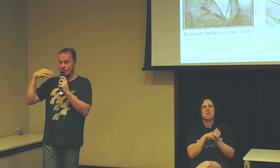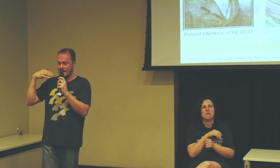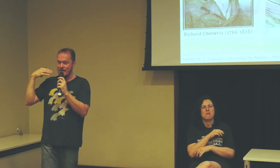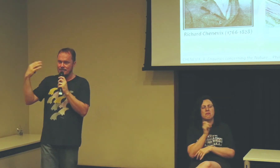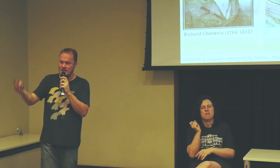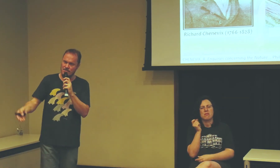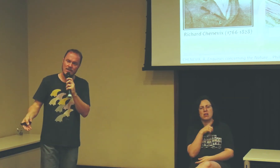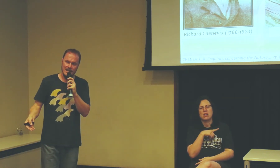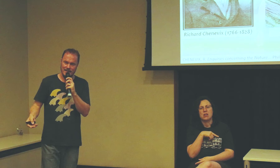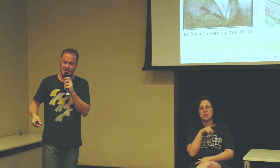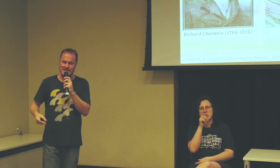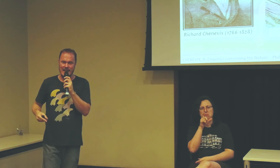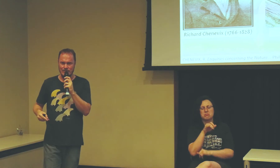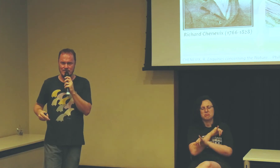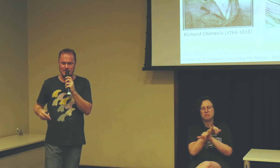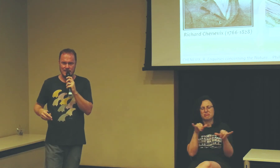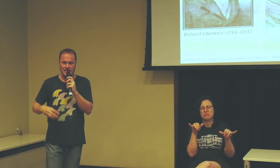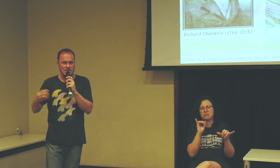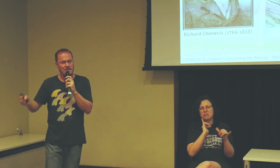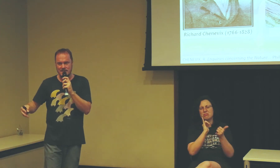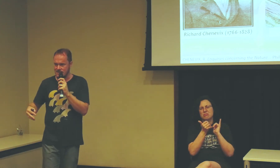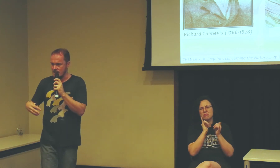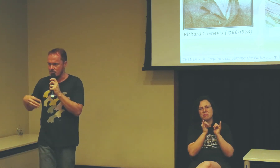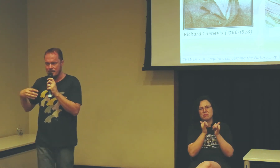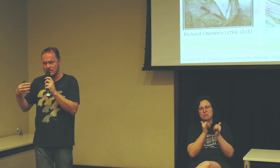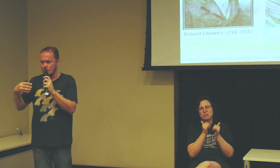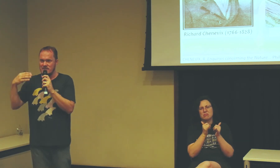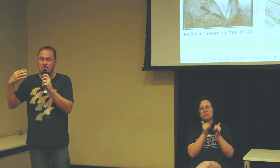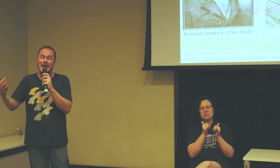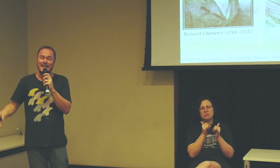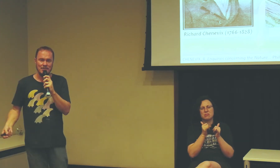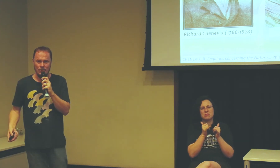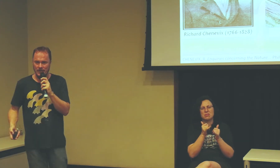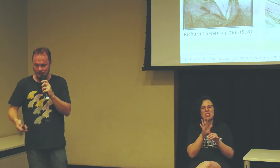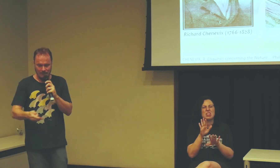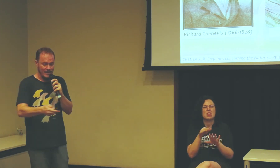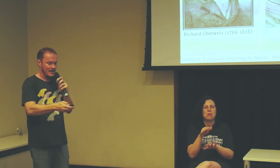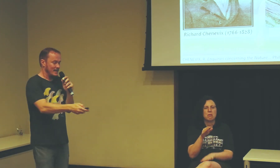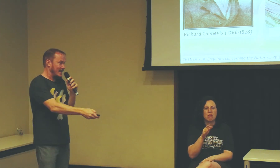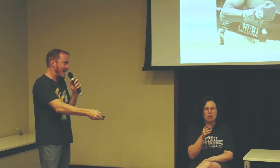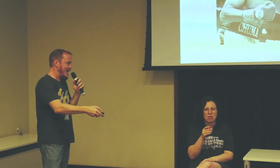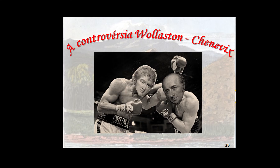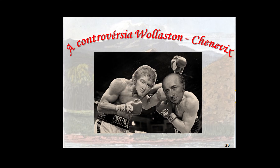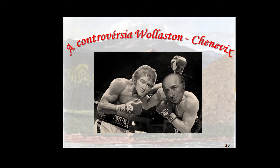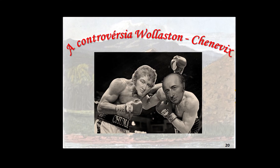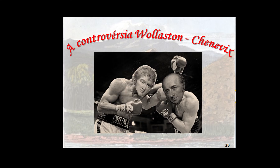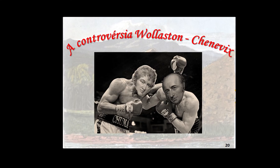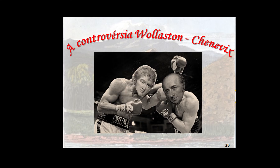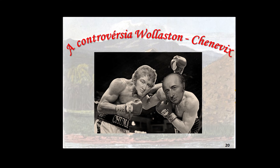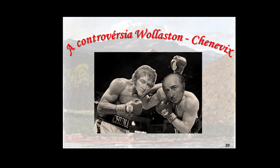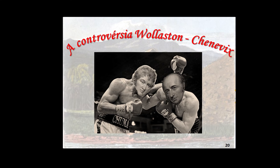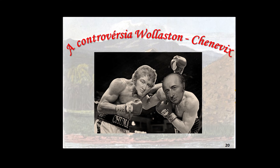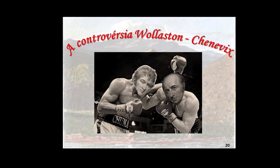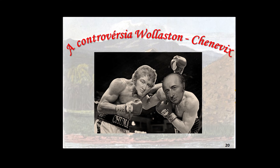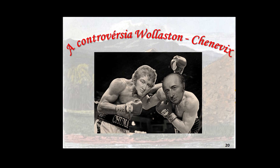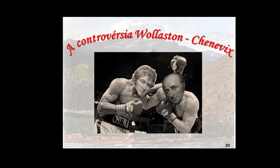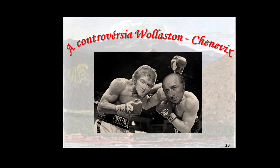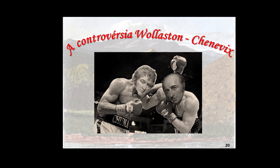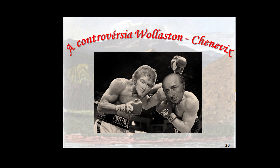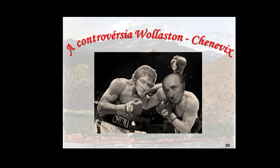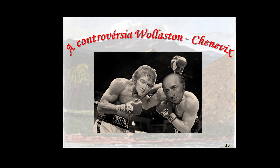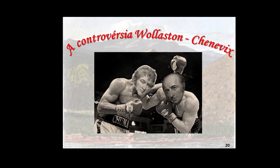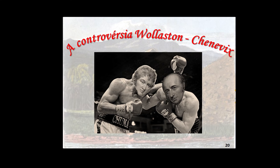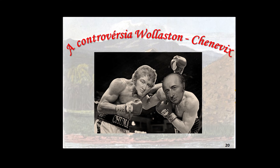a pessoa que havia divulgado aqueles dados devia ser uma pessoa de má índole. Esse tipo de relação